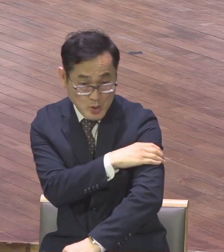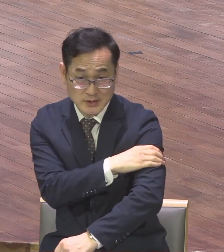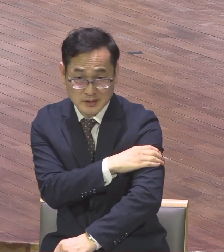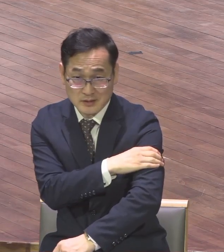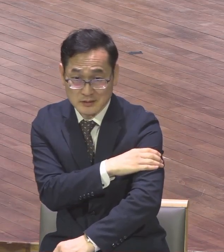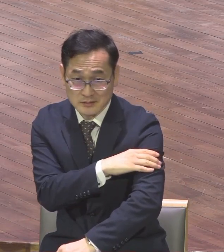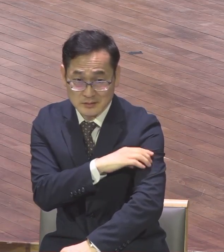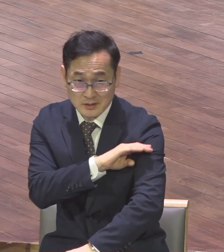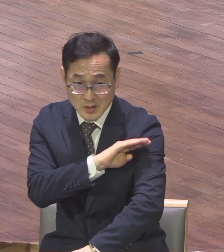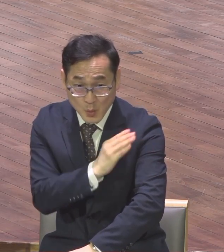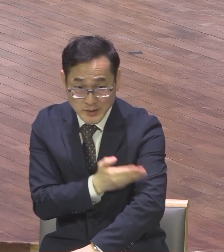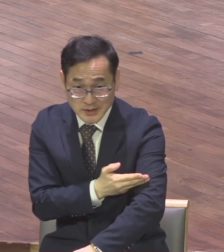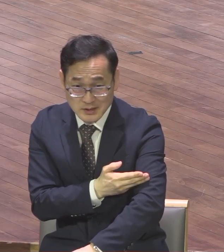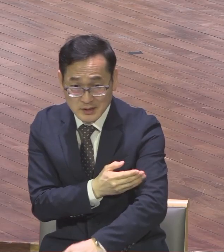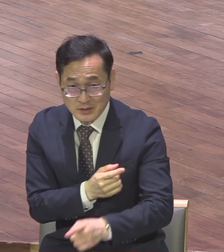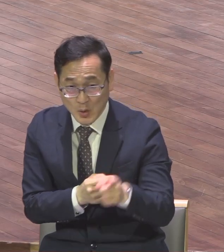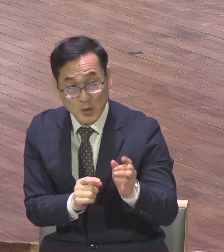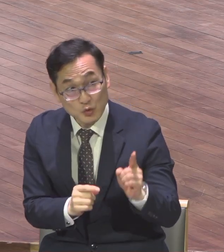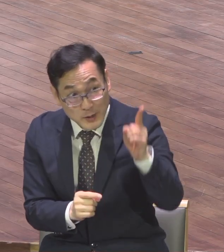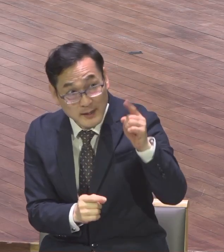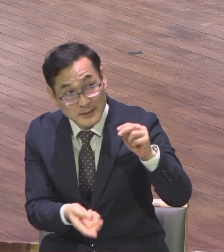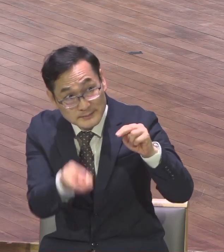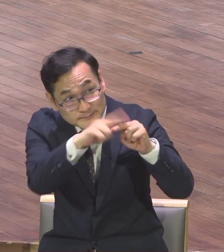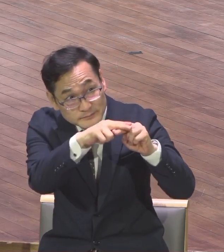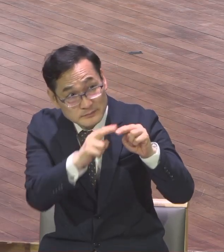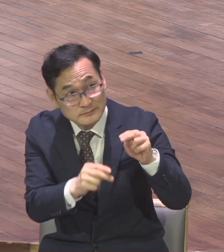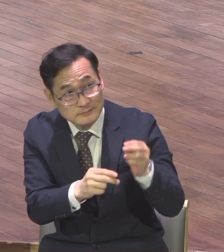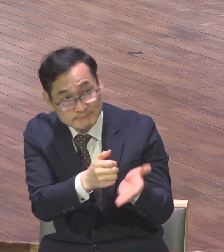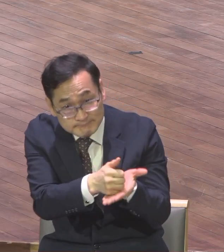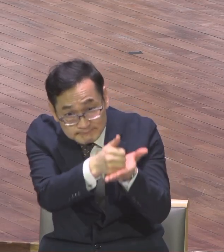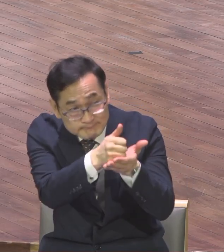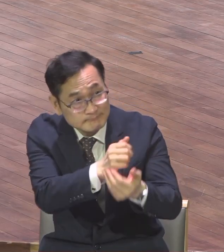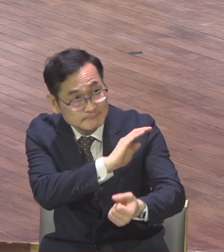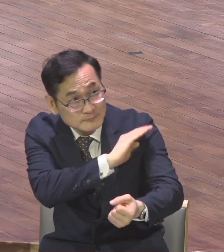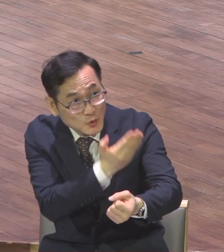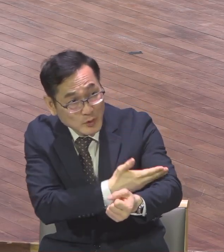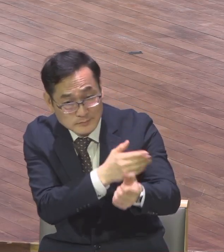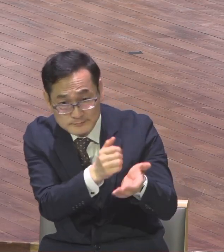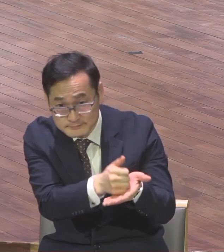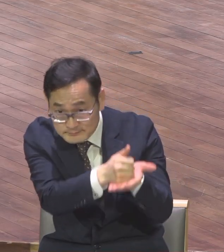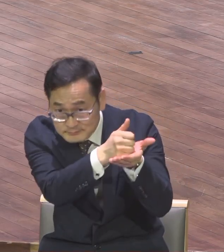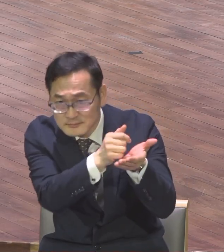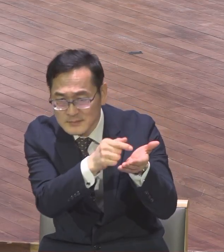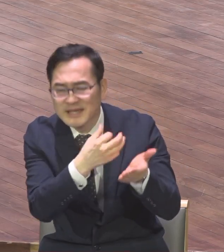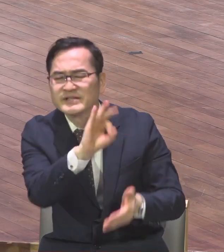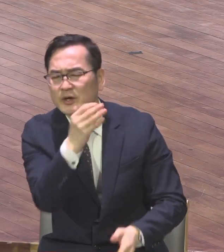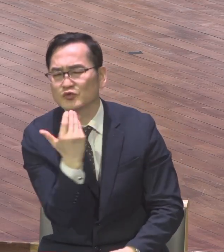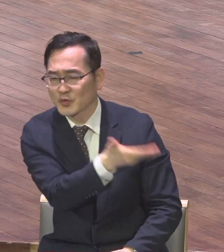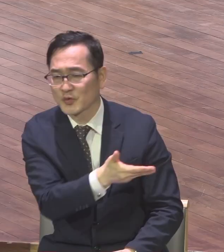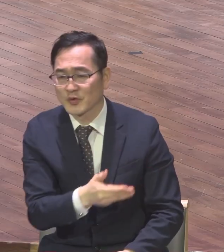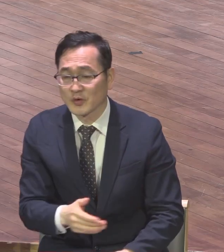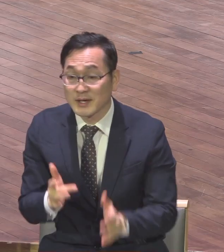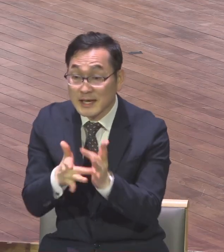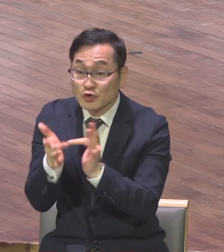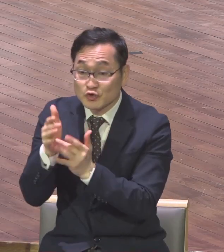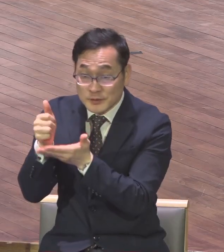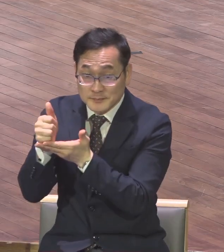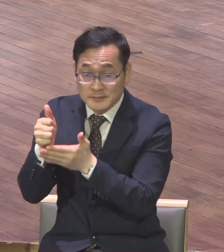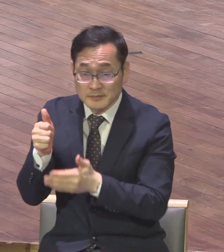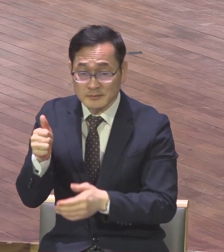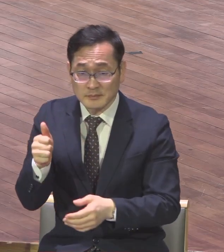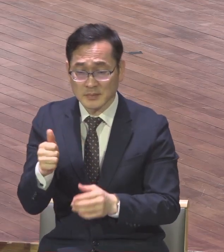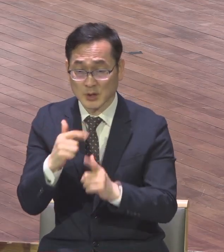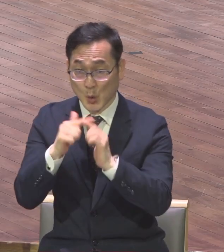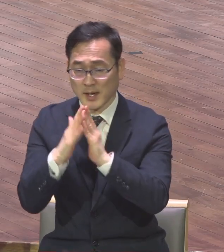질서예요. 권위를 인정해야 됩니다. 권위 주의는 나쁘지만 권위는 예수님이 교회 질서를